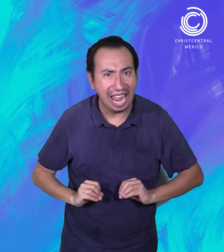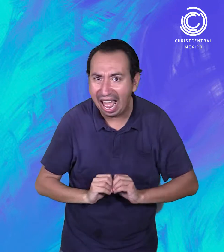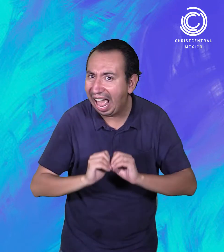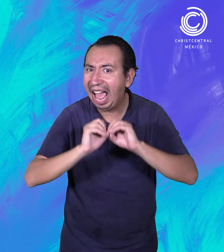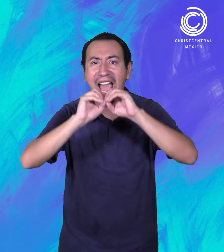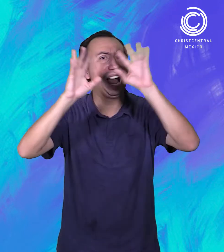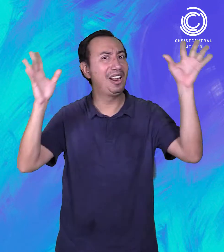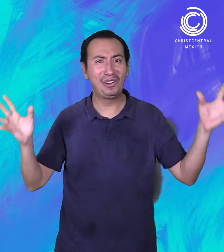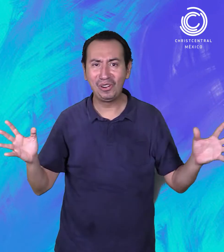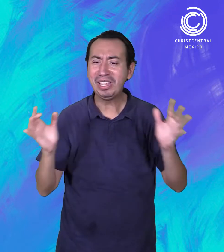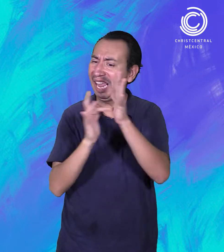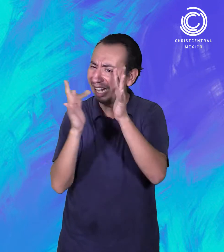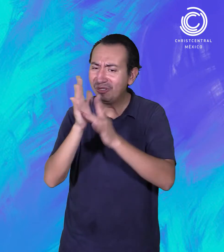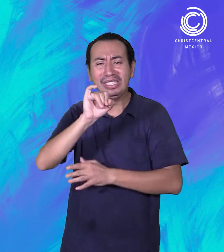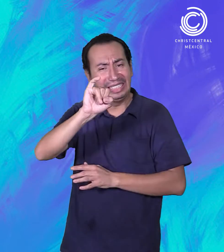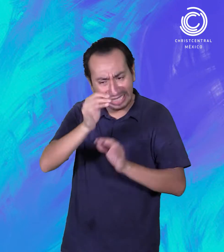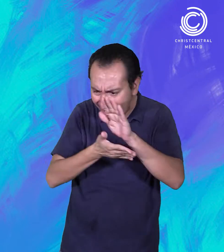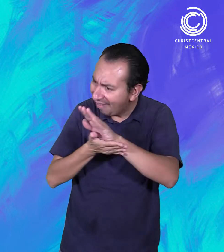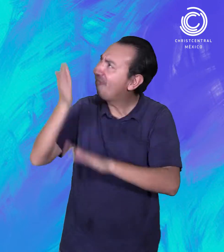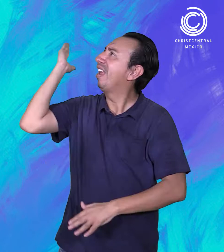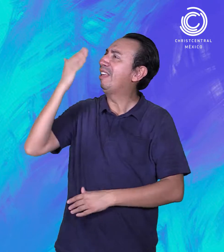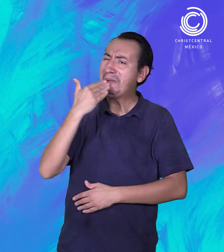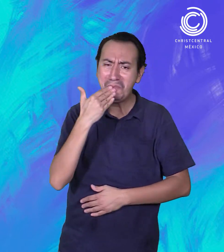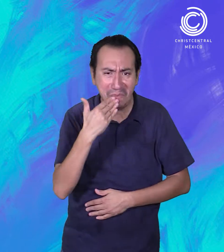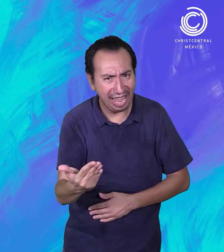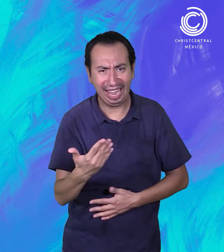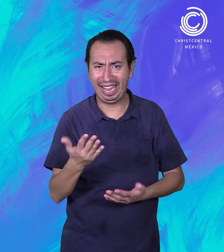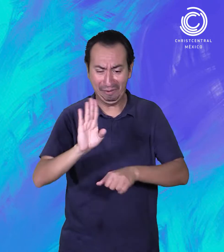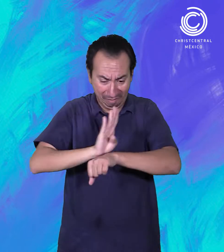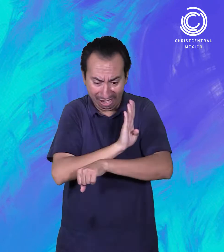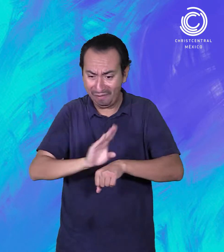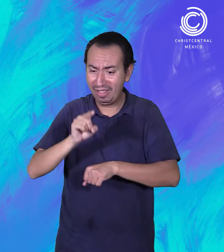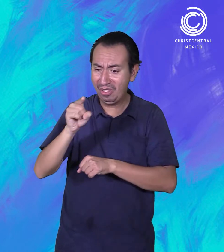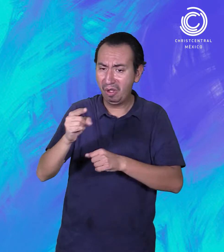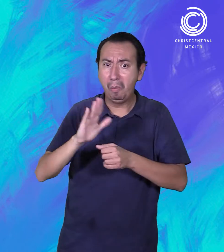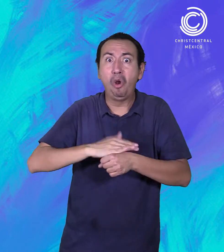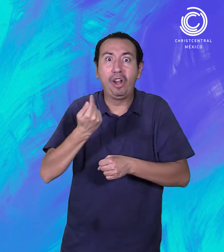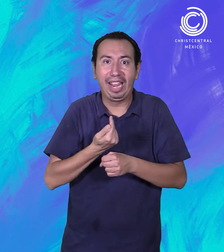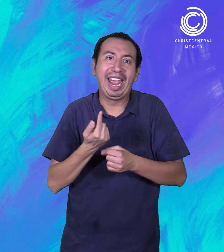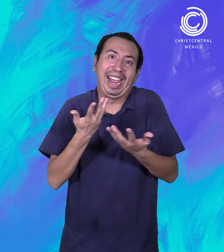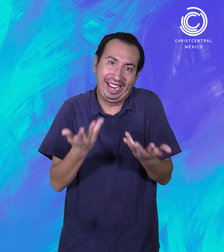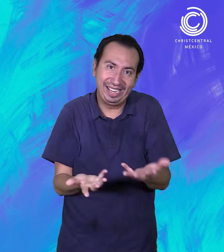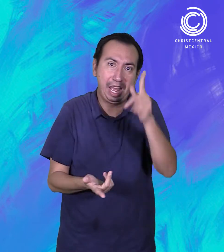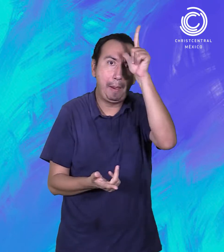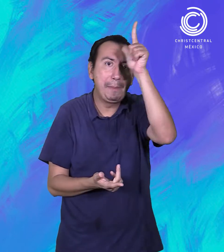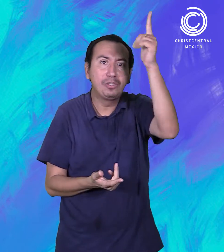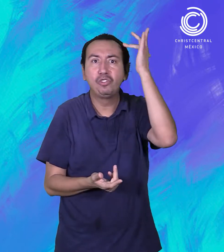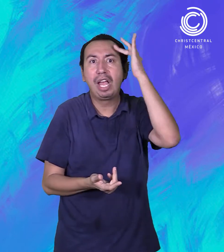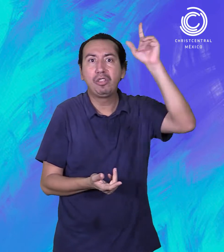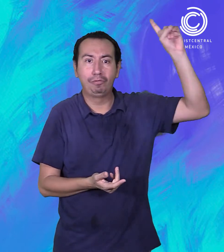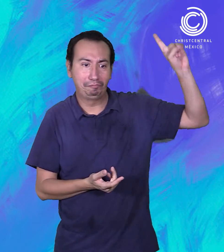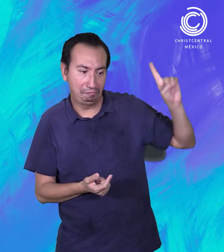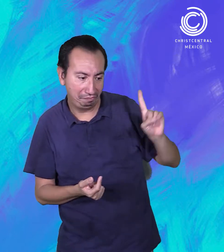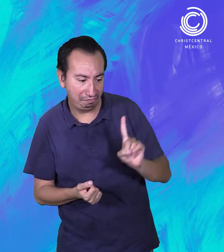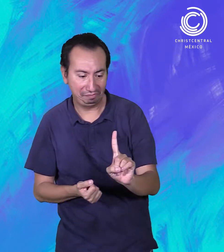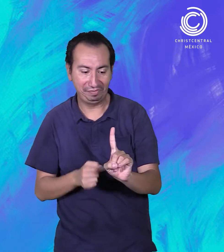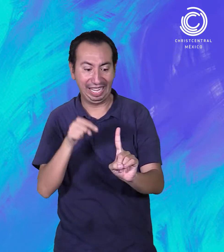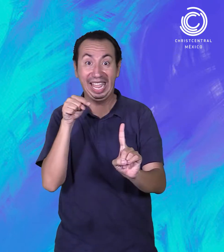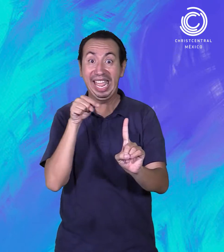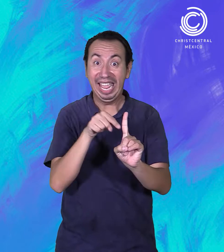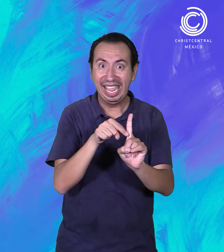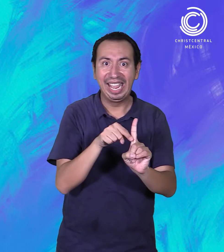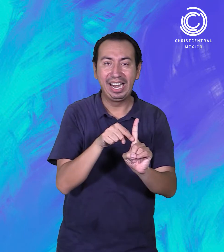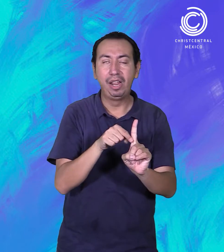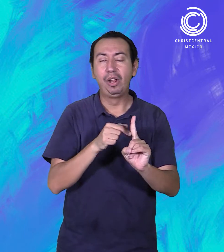nos convino que Jesús se fuera. Por supuesto que nos convino, porque entonces envió al